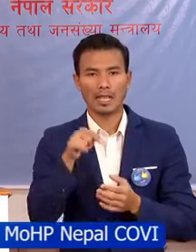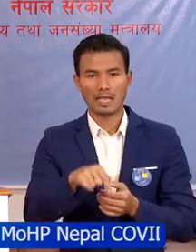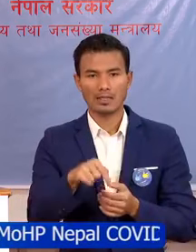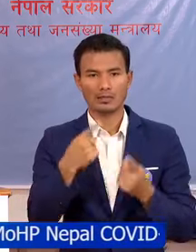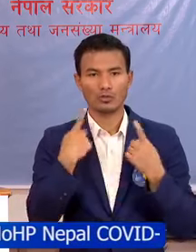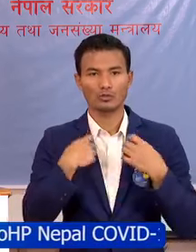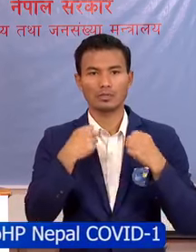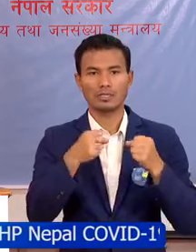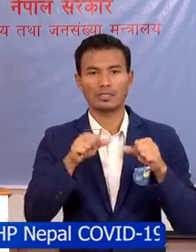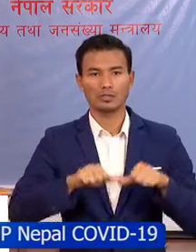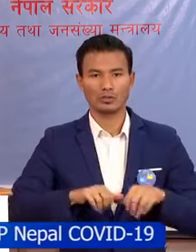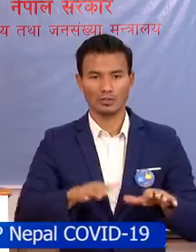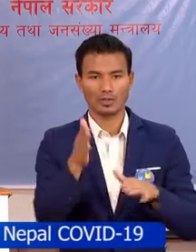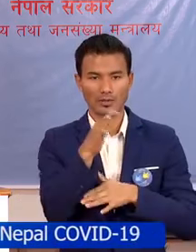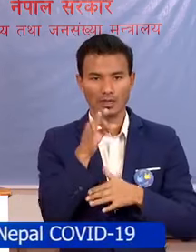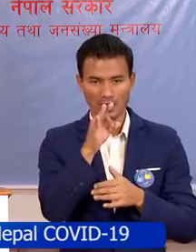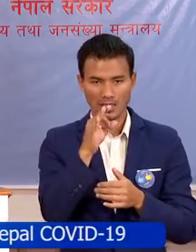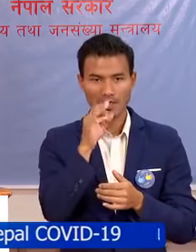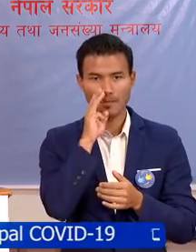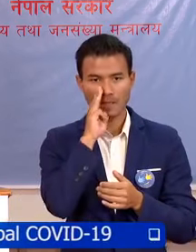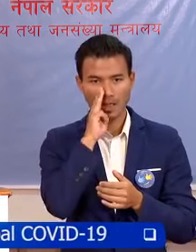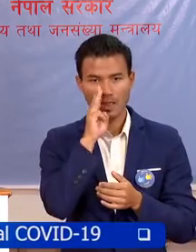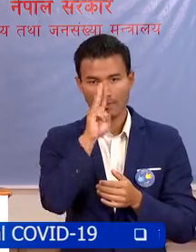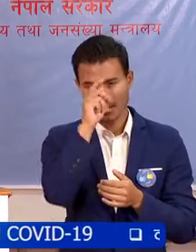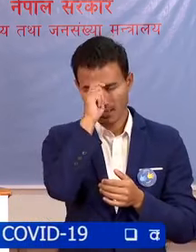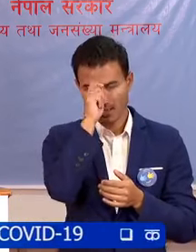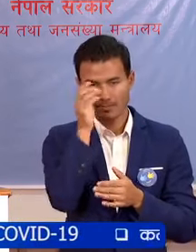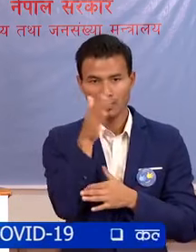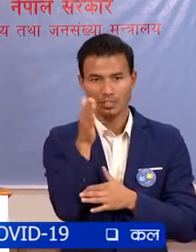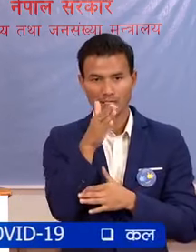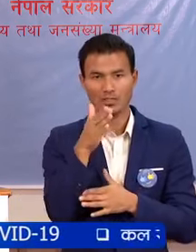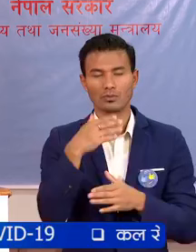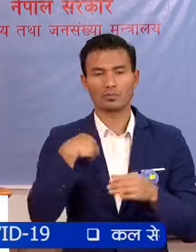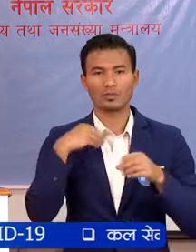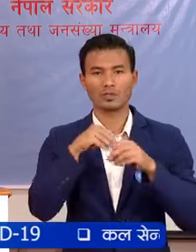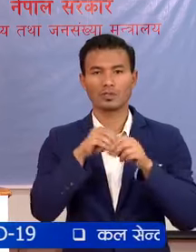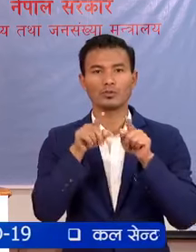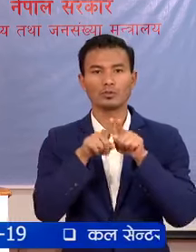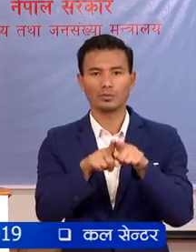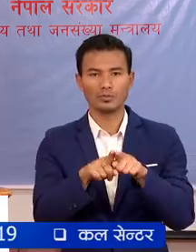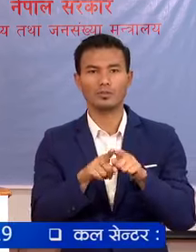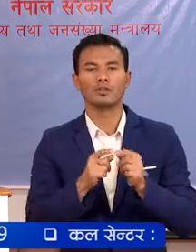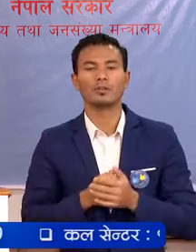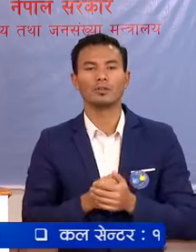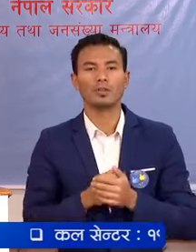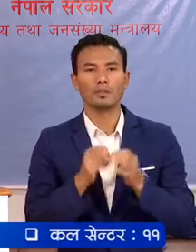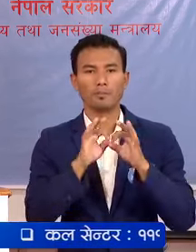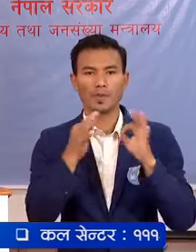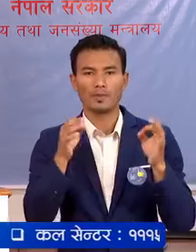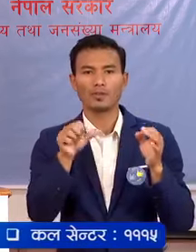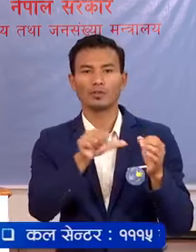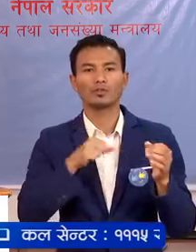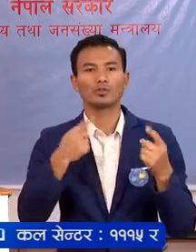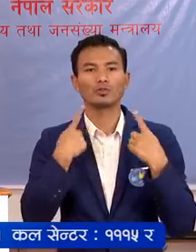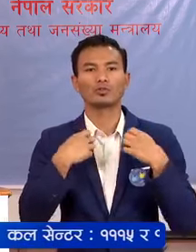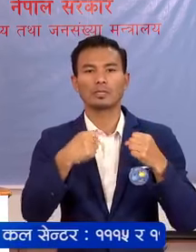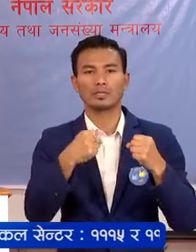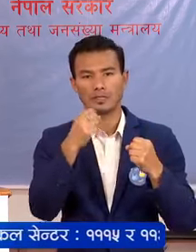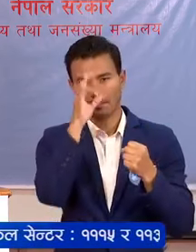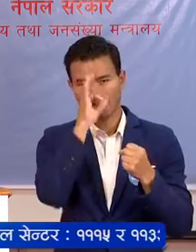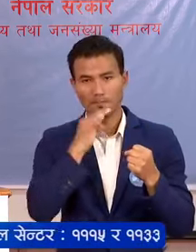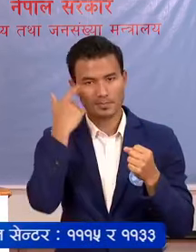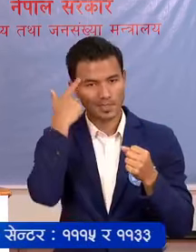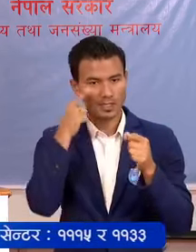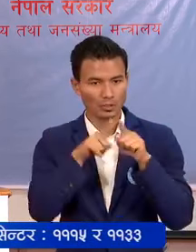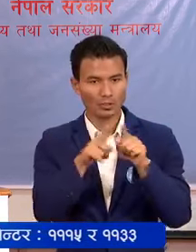स्वास्ते तथा जन संख्या मंत्रालाय मान्डे मंत्रे जुको उपस्थिति मा पिविन्न जन स्वास्ते बिग्गी अरुसंगा